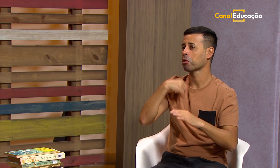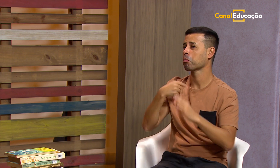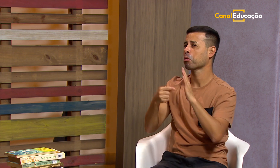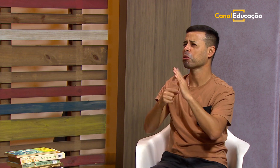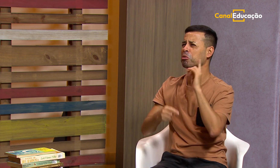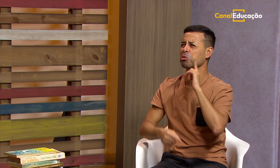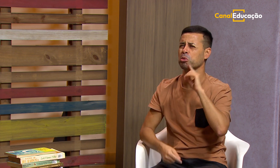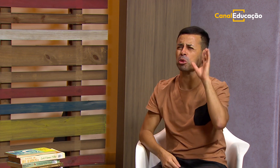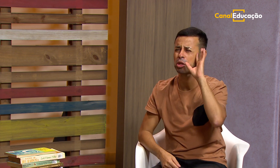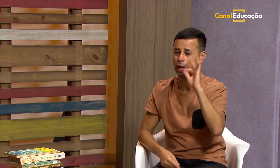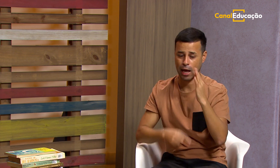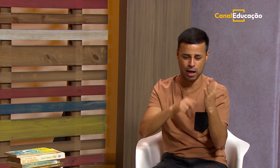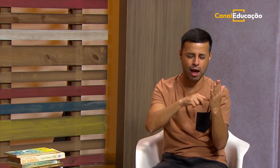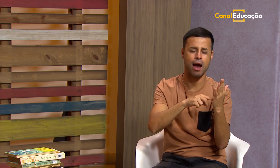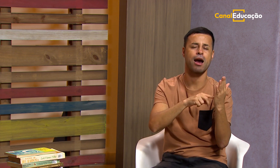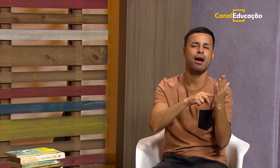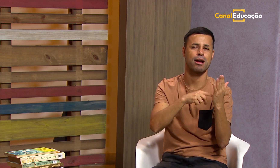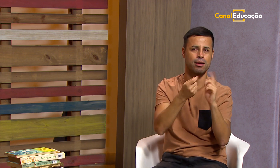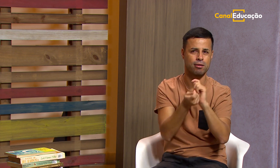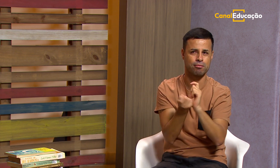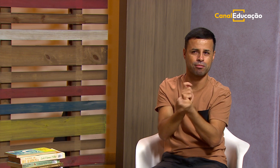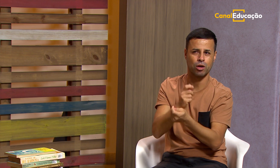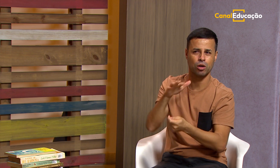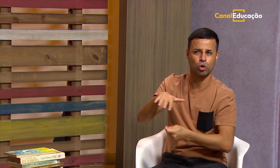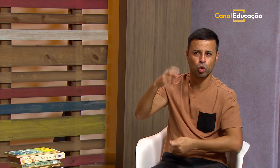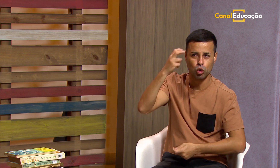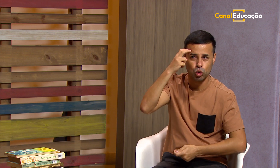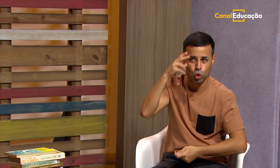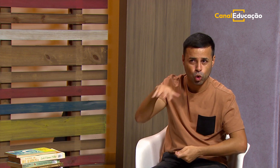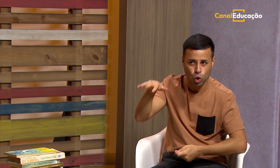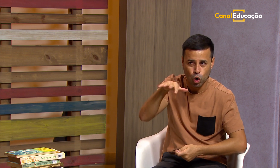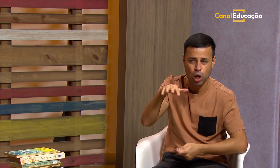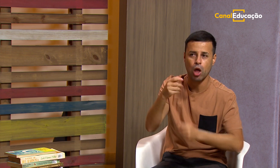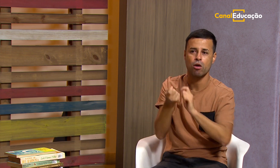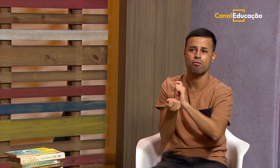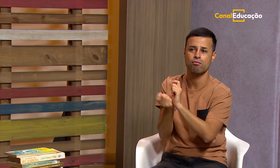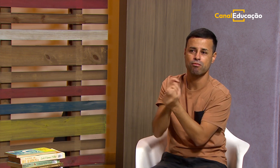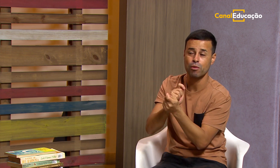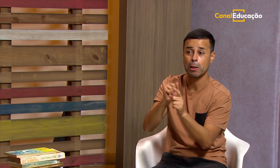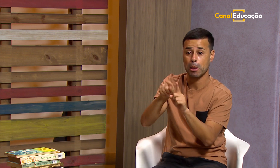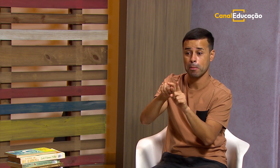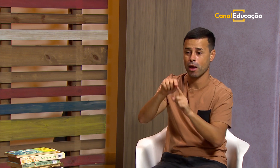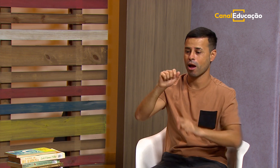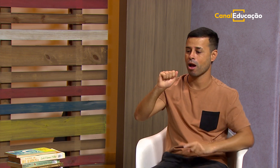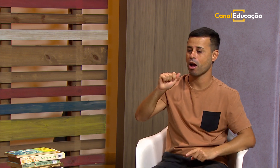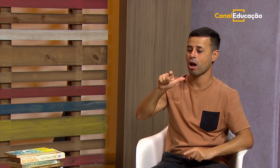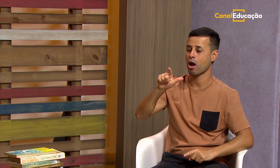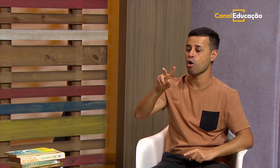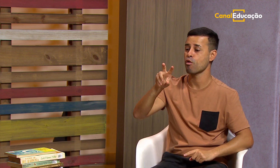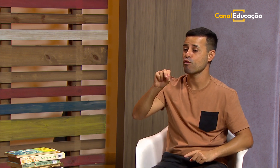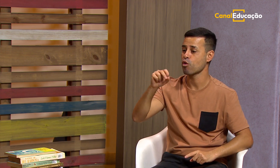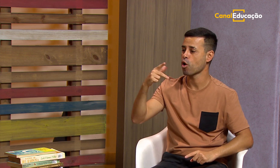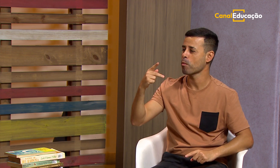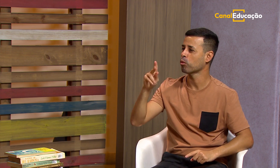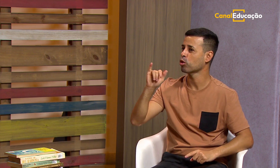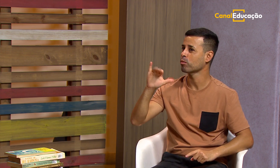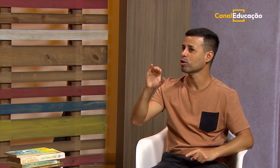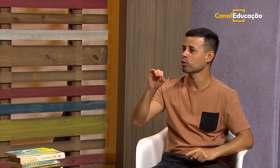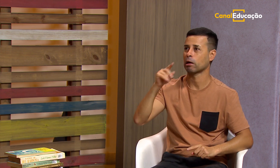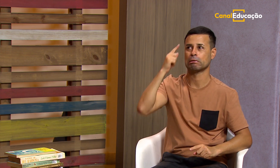Por exemplo, as metáforas. Precisamos pensar em estratégias de tradução para o nosso público-alvo, o surdo.